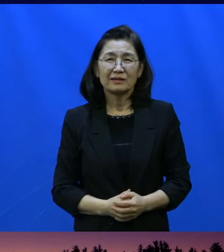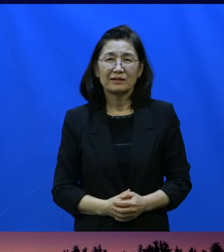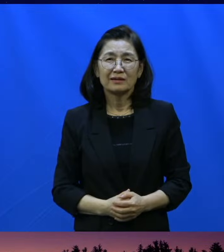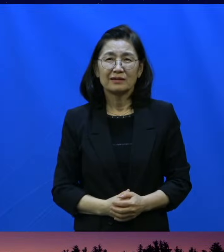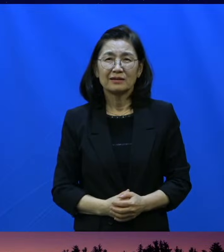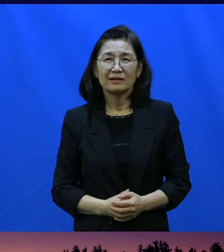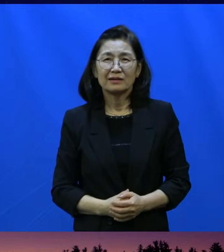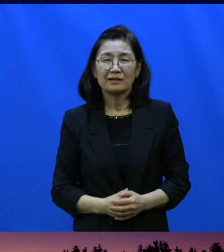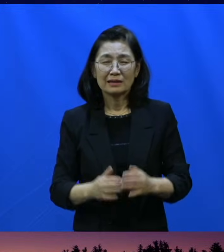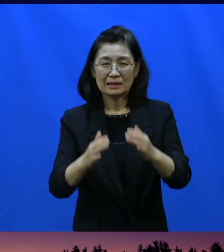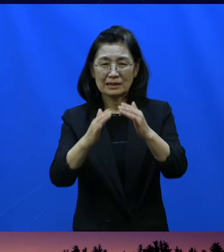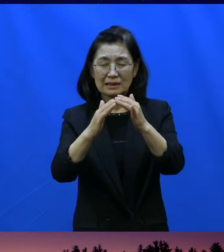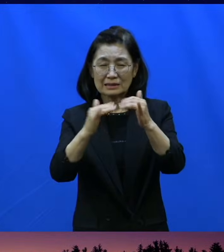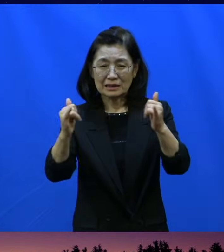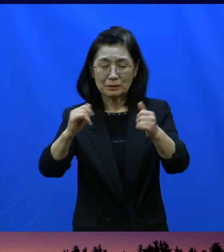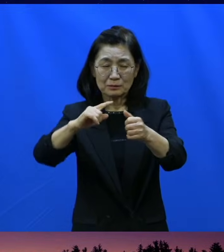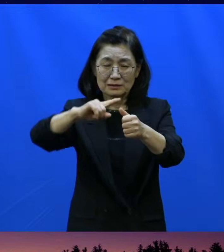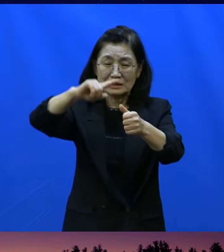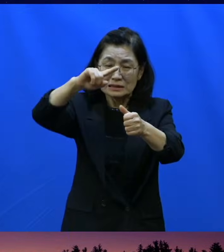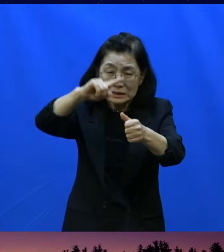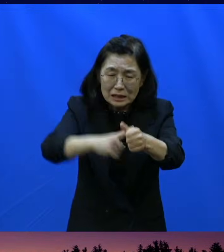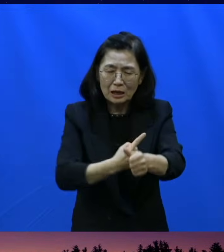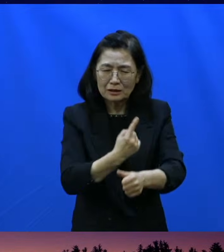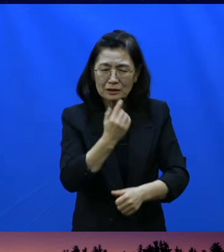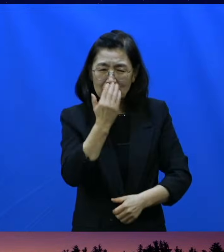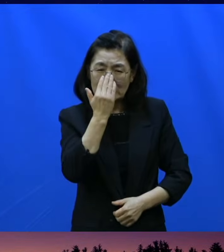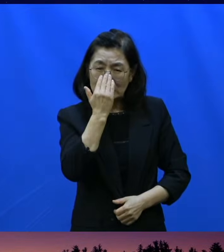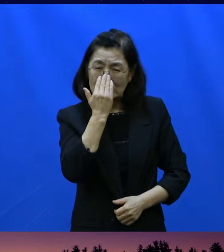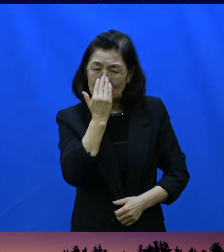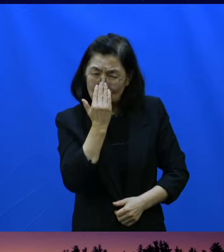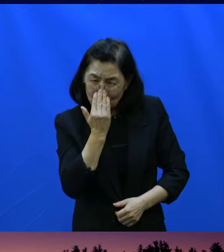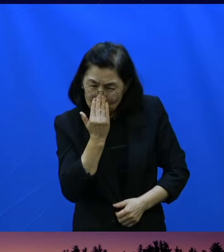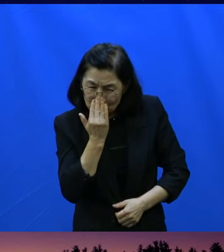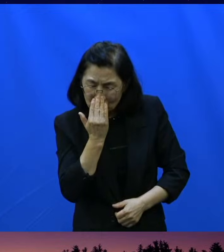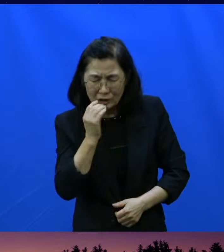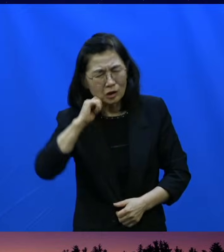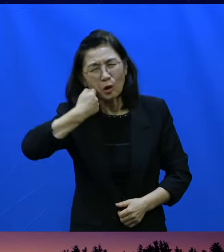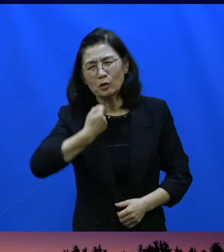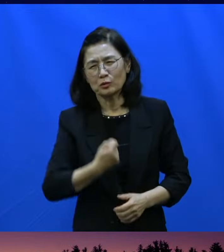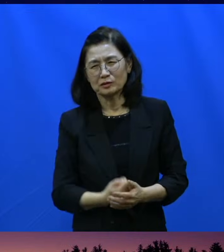사람은 자동적으로 겸손해지지 않아요. 사람은 근본적으로 교만해요.